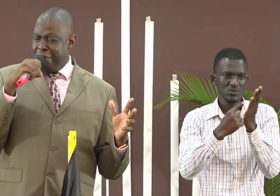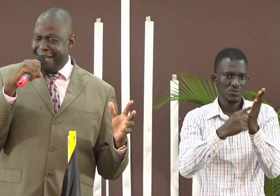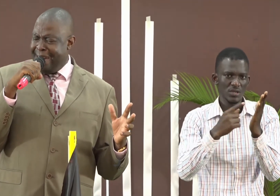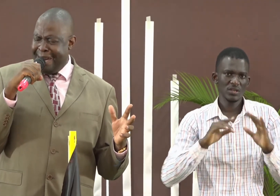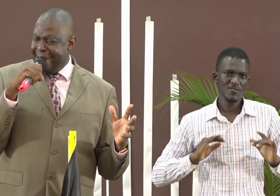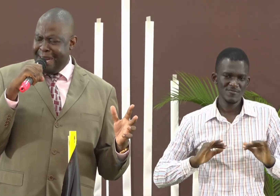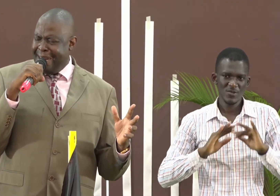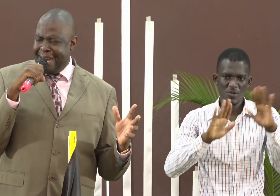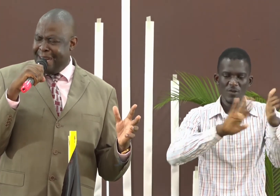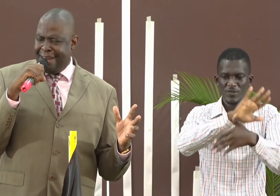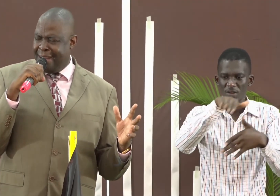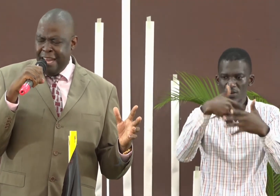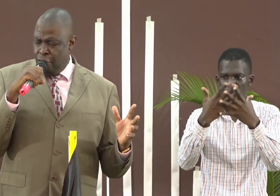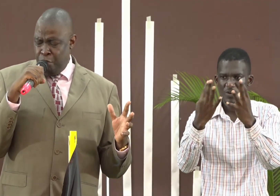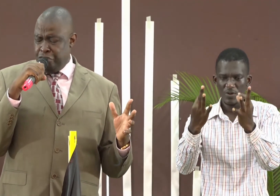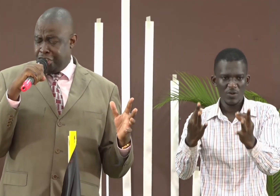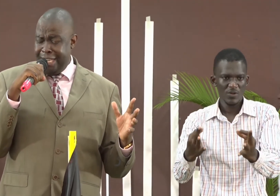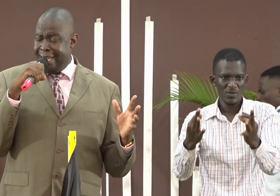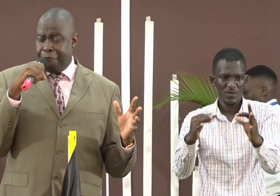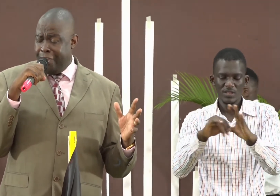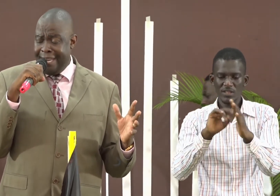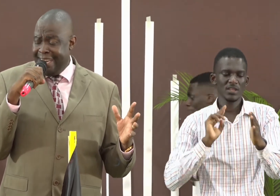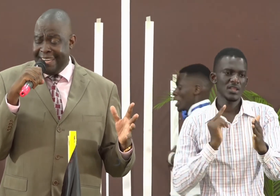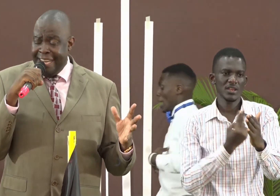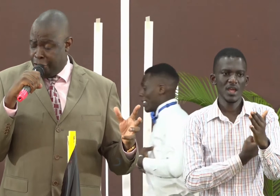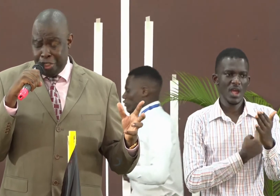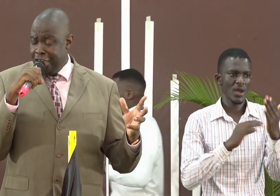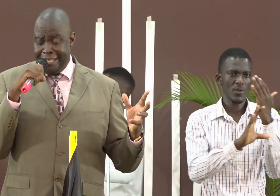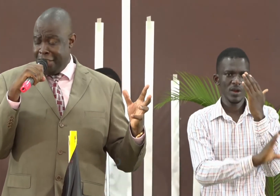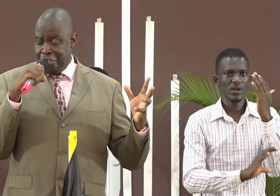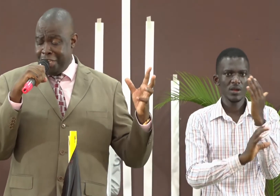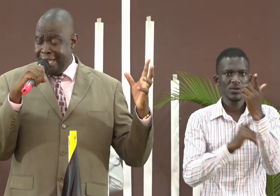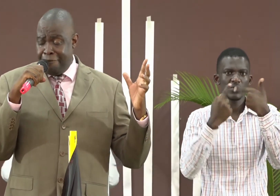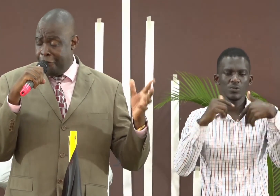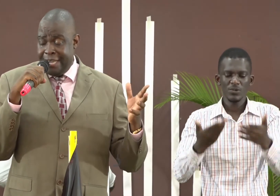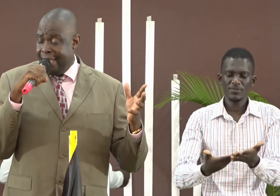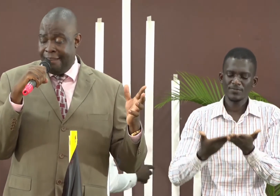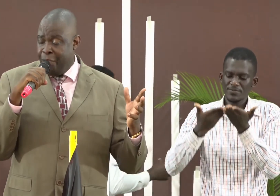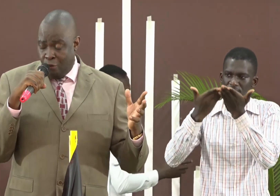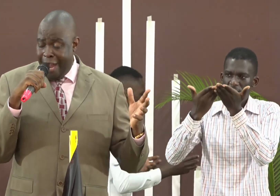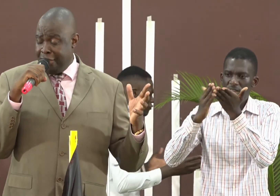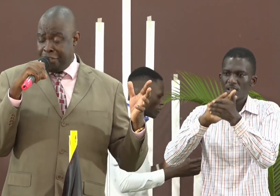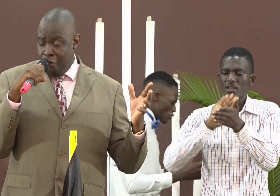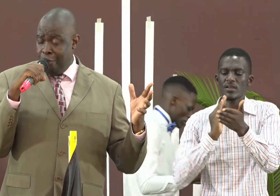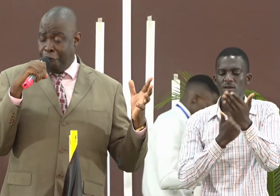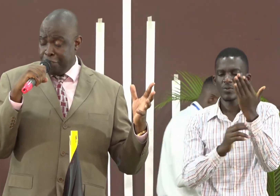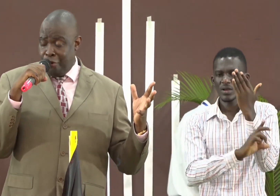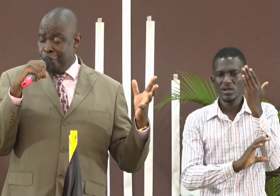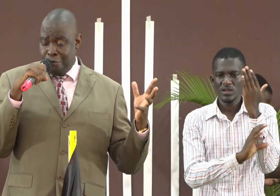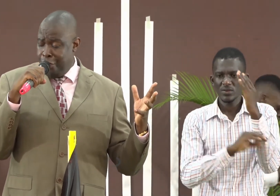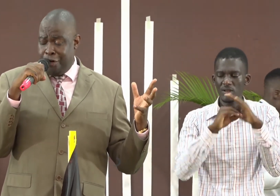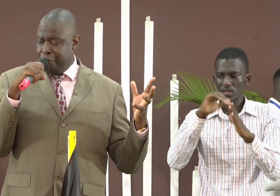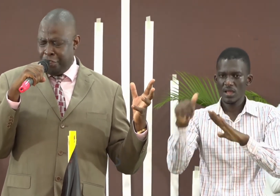okumaamira byonna mu nsi yaffe tugireeta ensi yaffe wansi